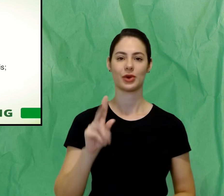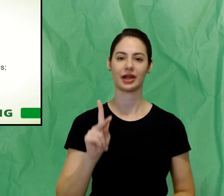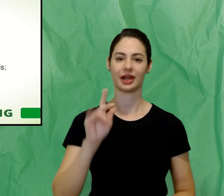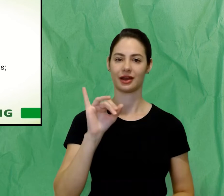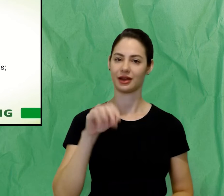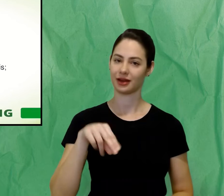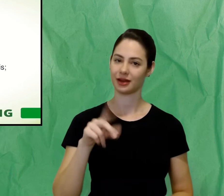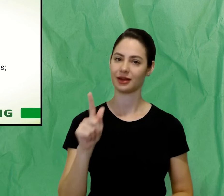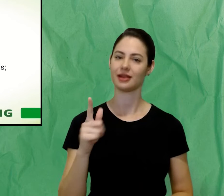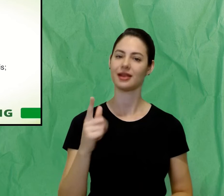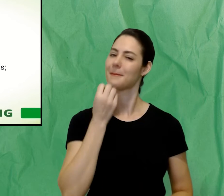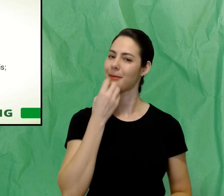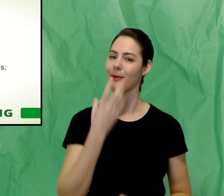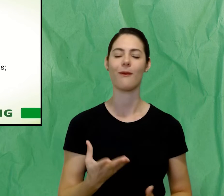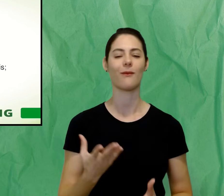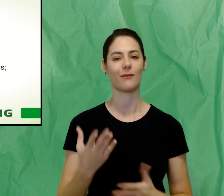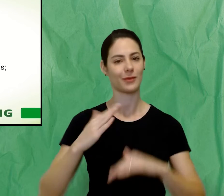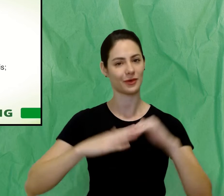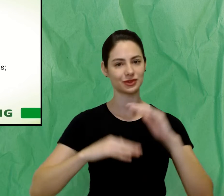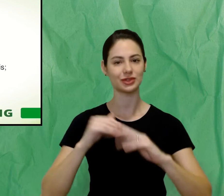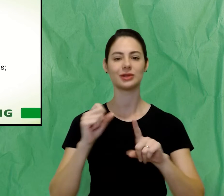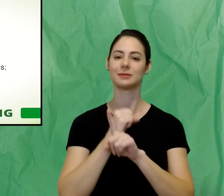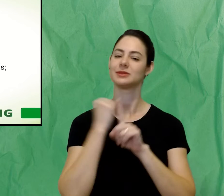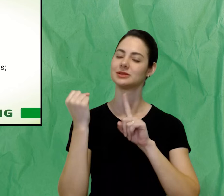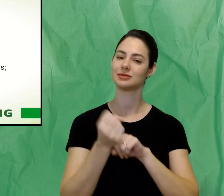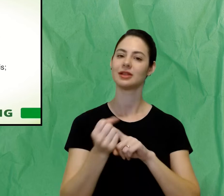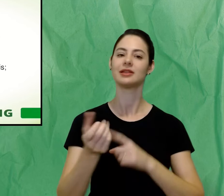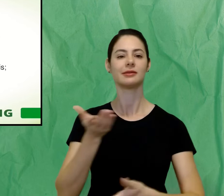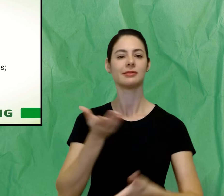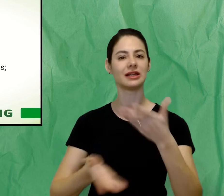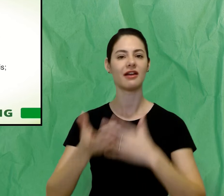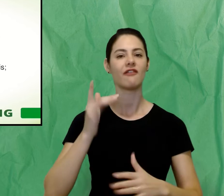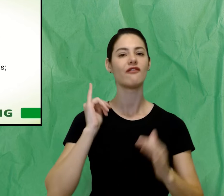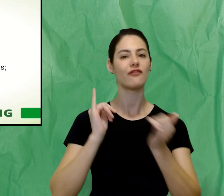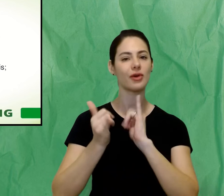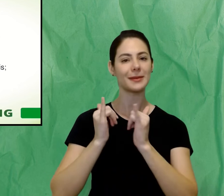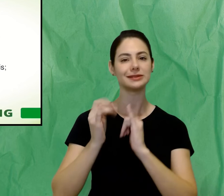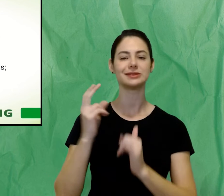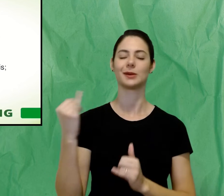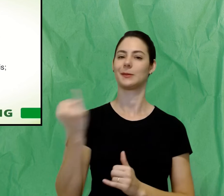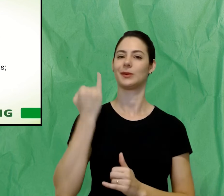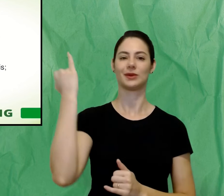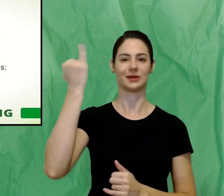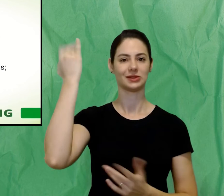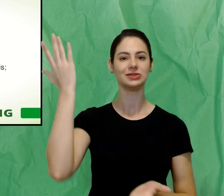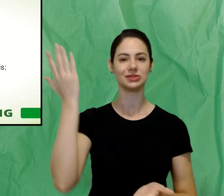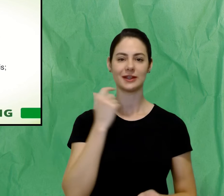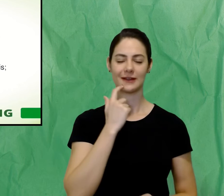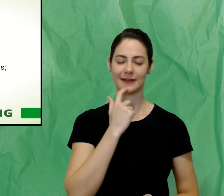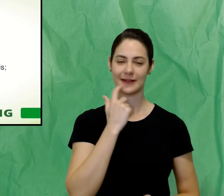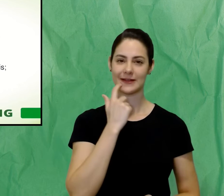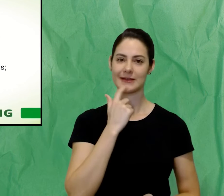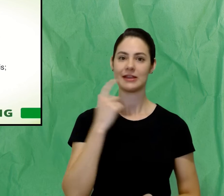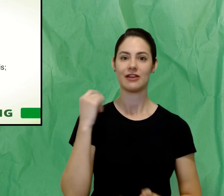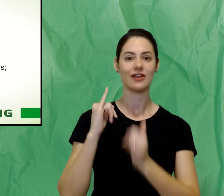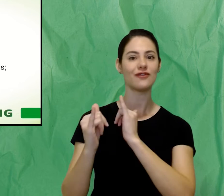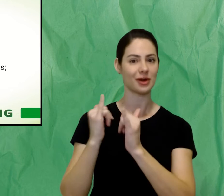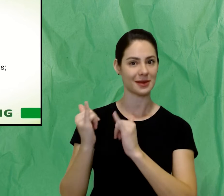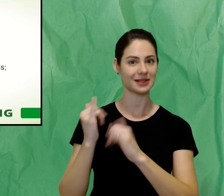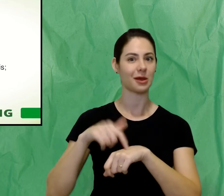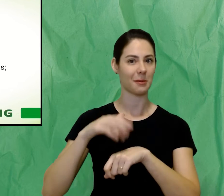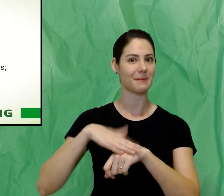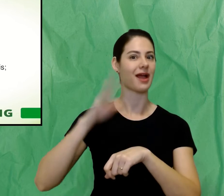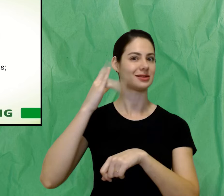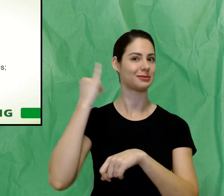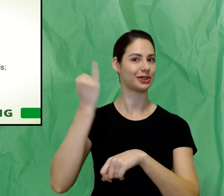vida profissional e em sociedade também. Trocar e partilhar informações valiosas, informação